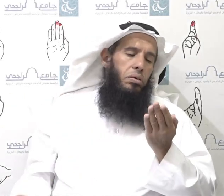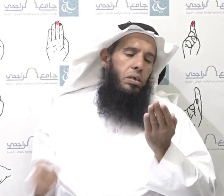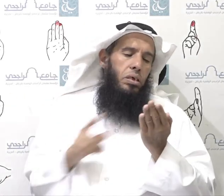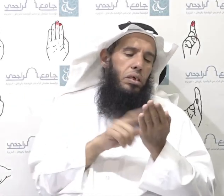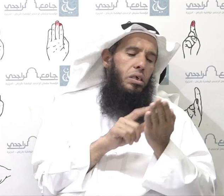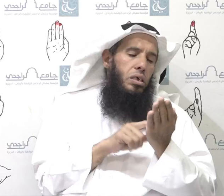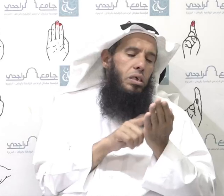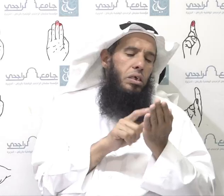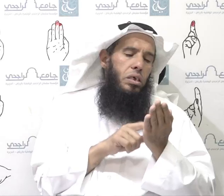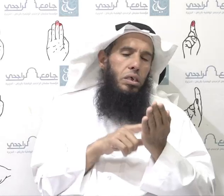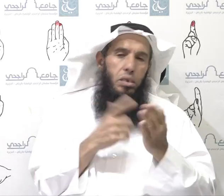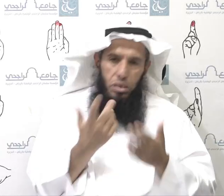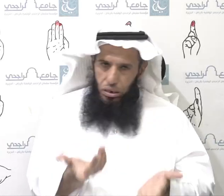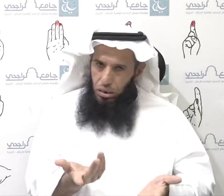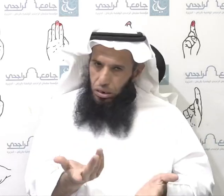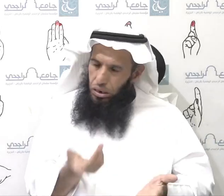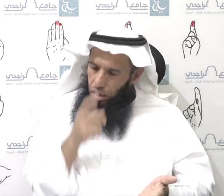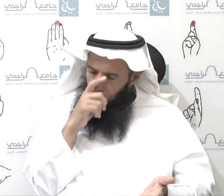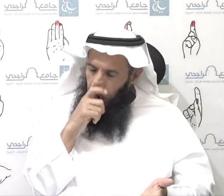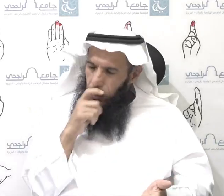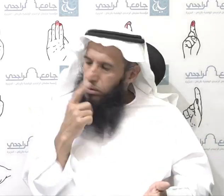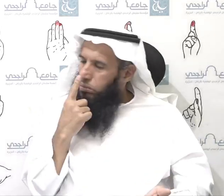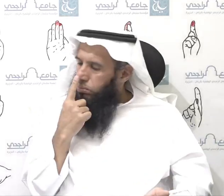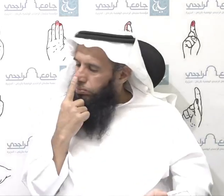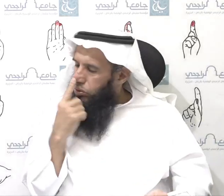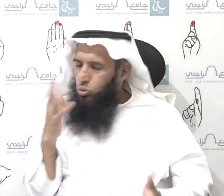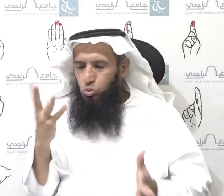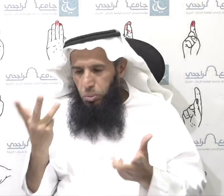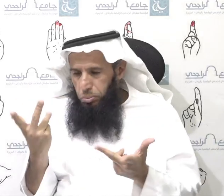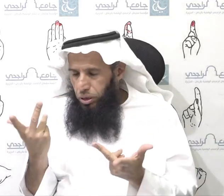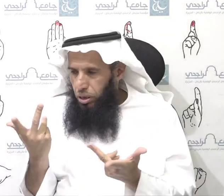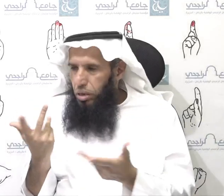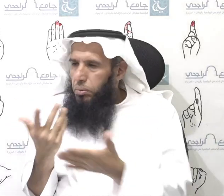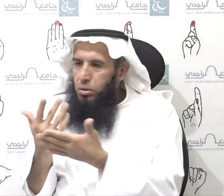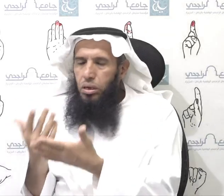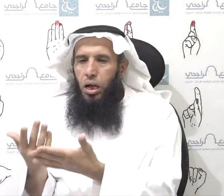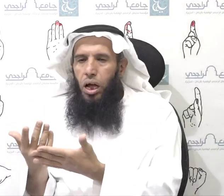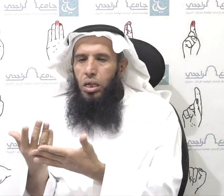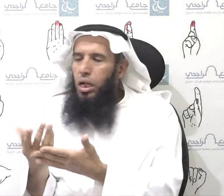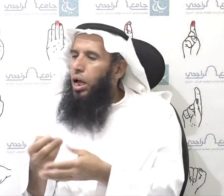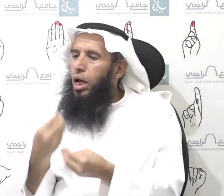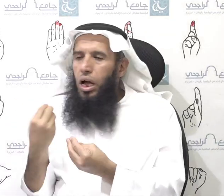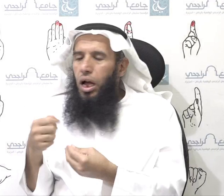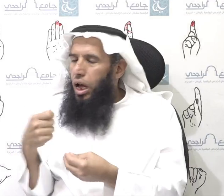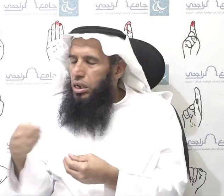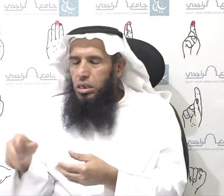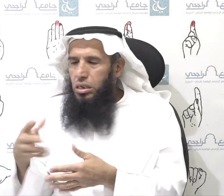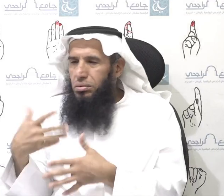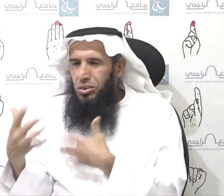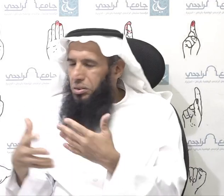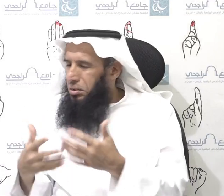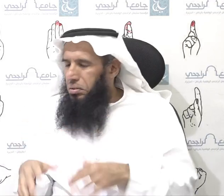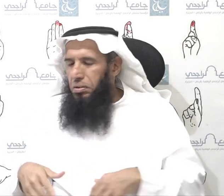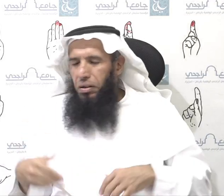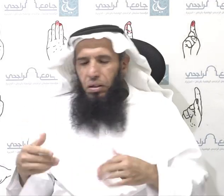وأصحابكم فليكن لهم منكم نصيبا، فلا تنشغلوا بغيرهم إذا جلستم معكم،